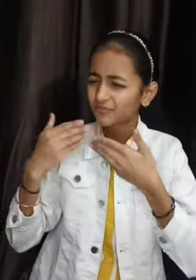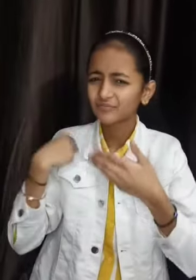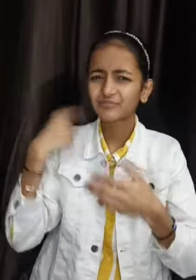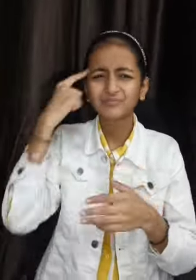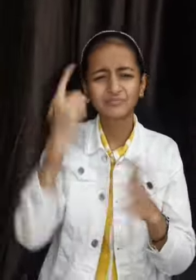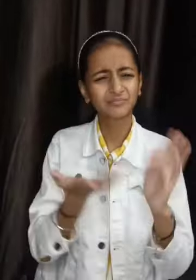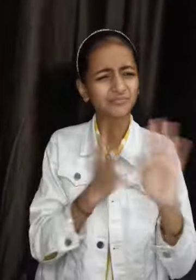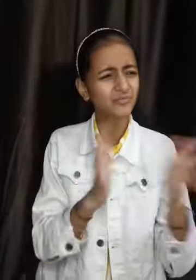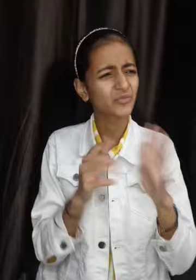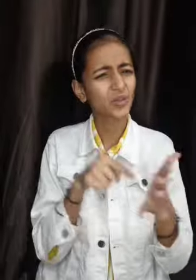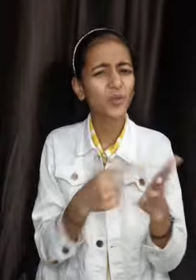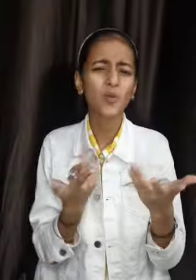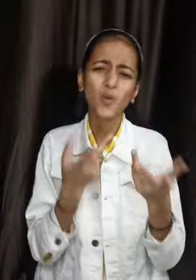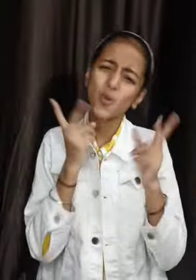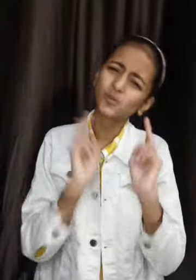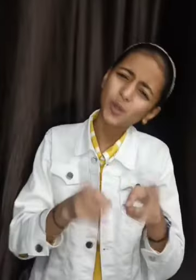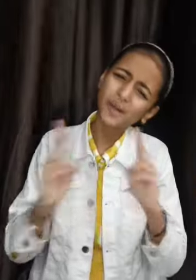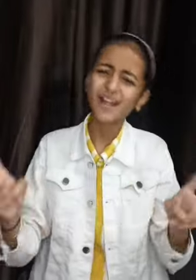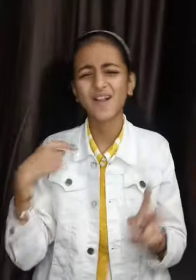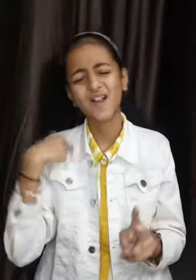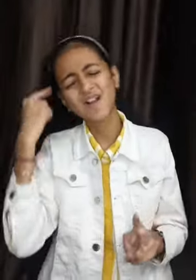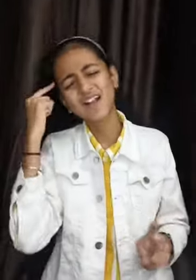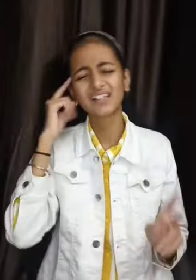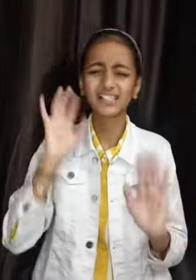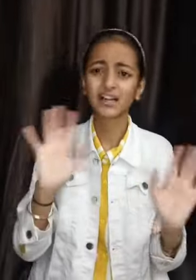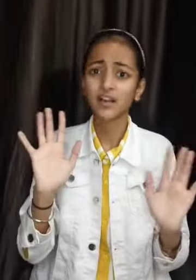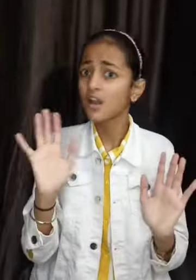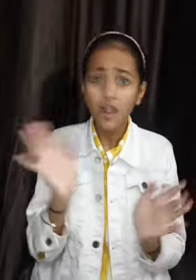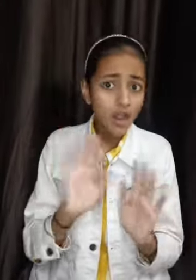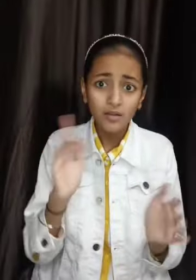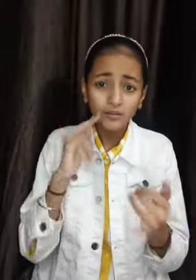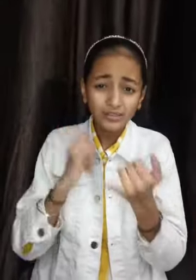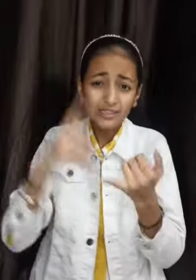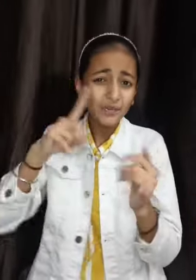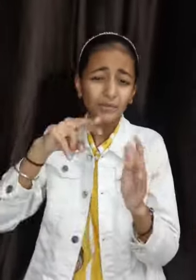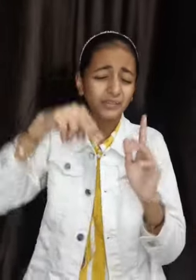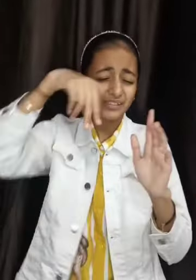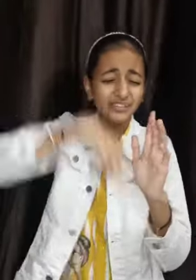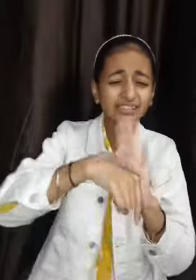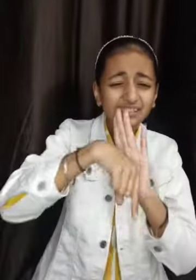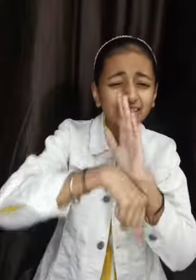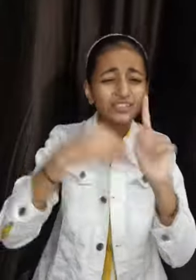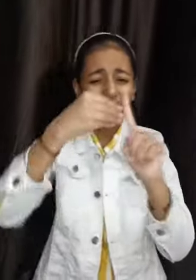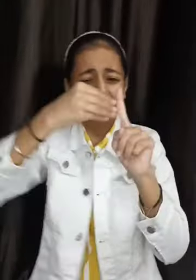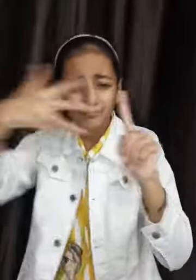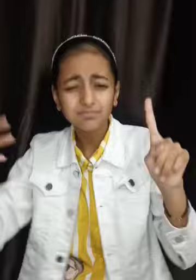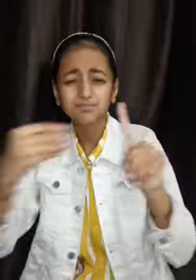सांकेतिक भाषा अध्यापक ने हमें सांकेतिक भाषा की गहनता के बारे में बहुत विस्तार से समझाया।